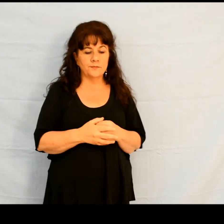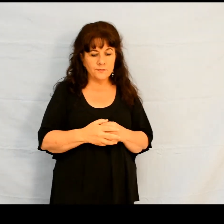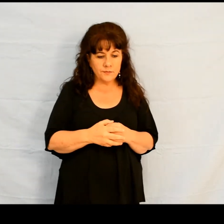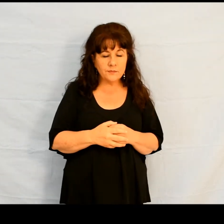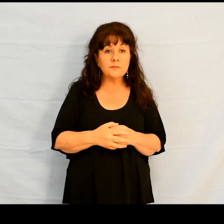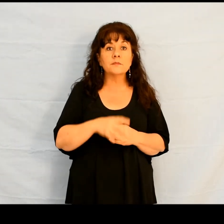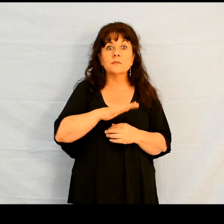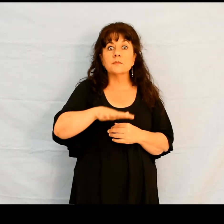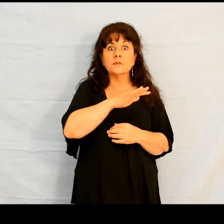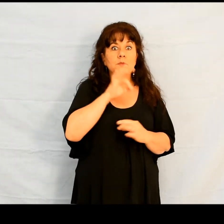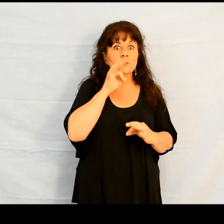Moïse dit alors à Josué,